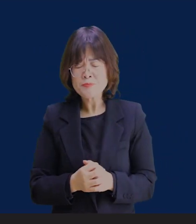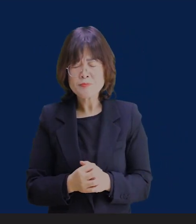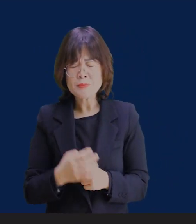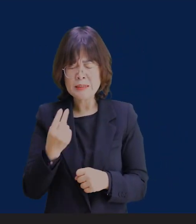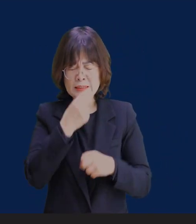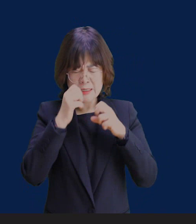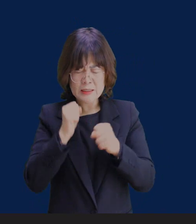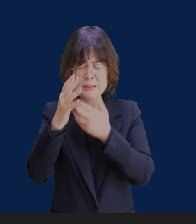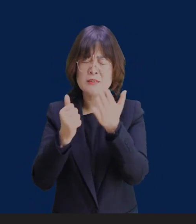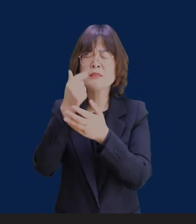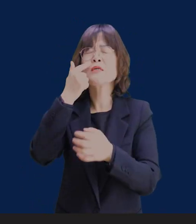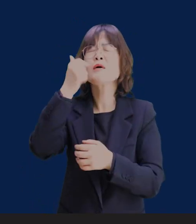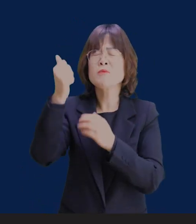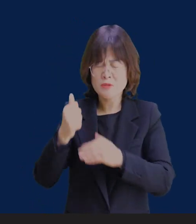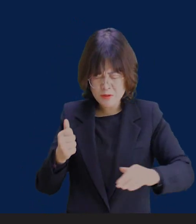사랑의 아버지